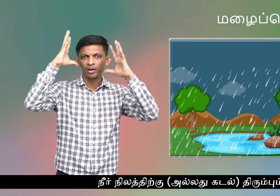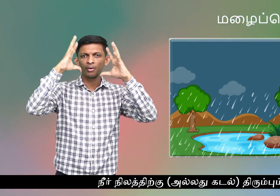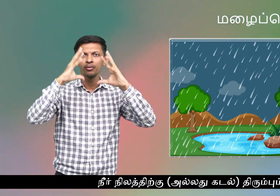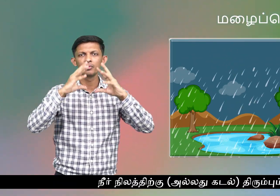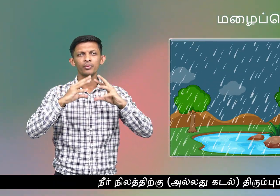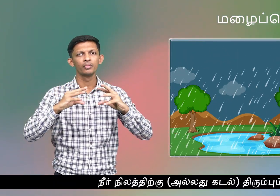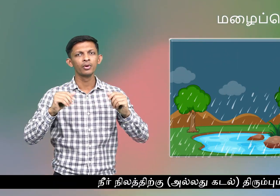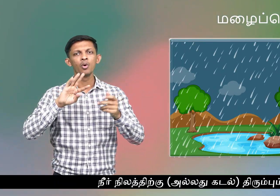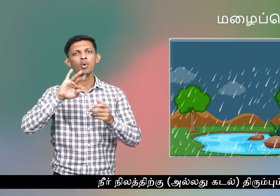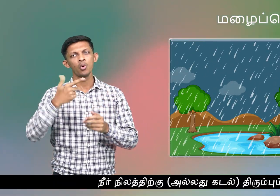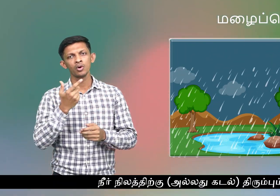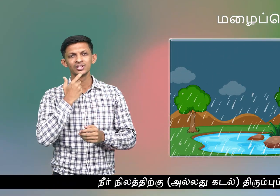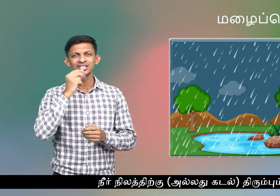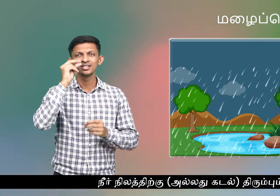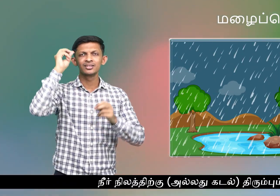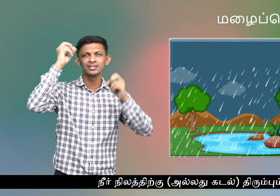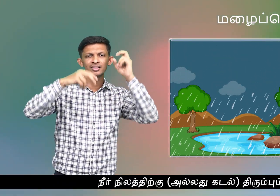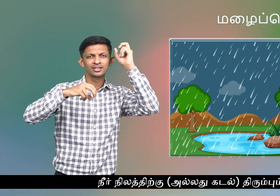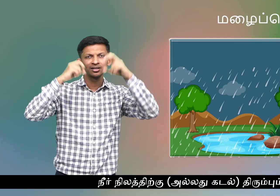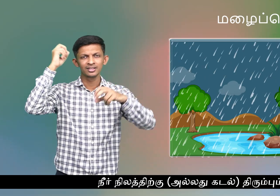நீர் நிலத்திற்கு, அதாவது கடல் திரும்பும்.